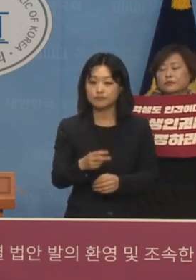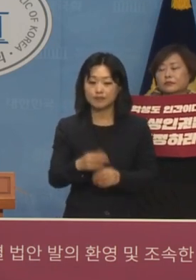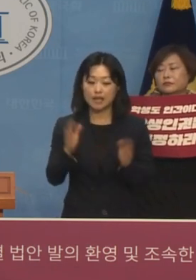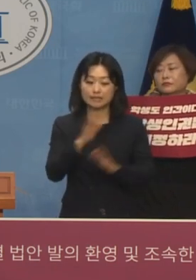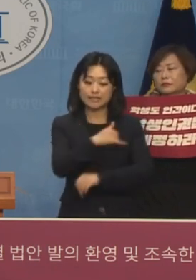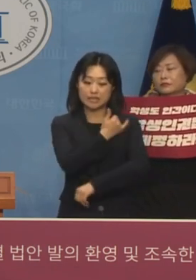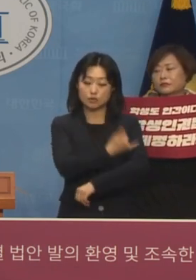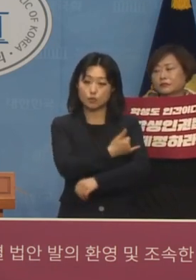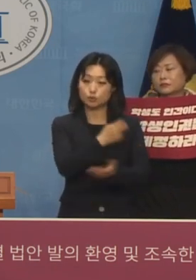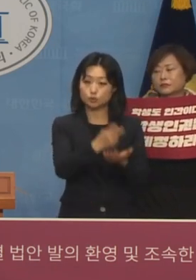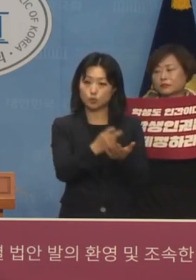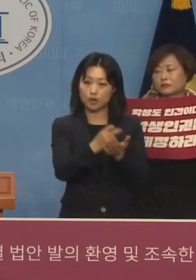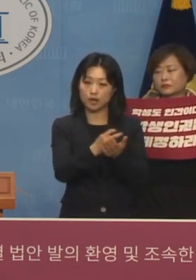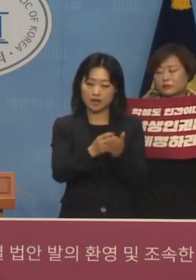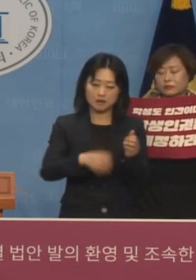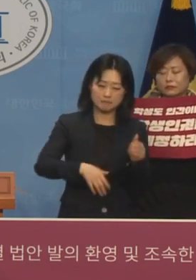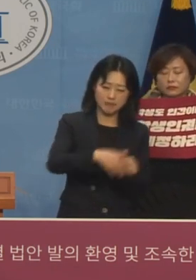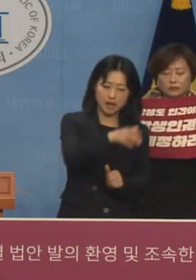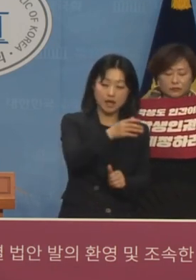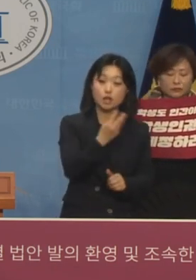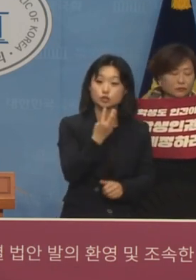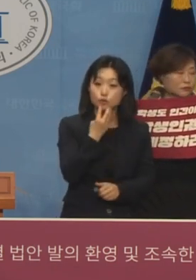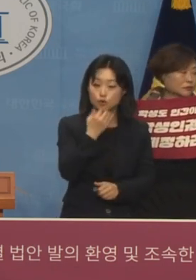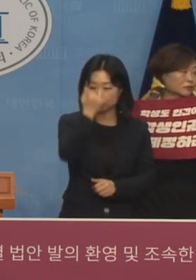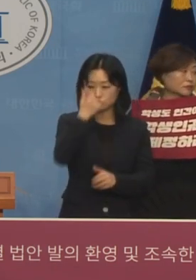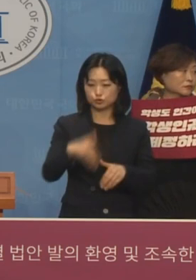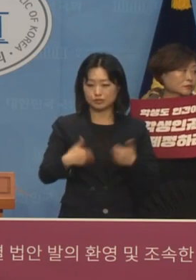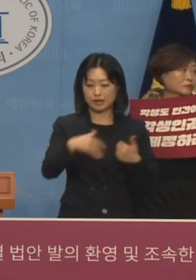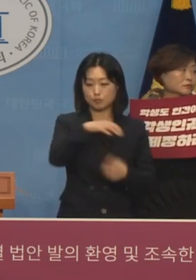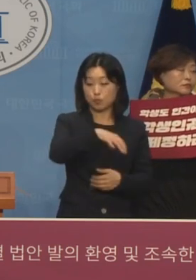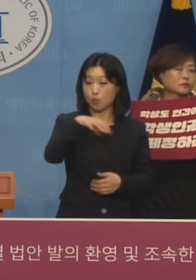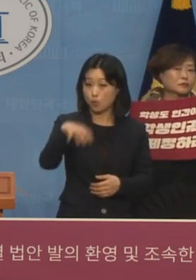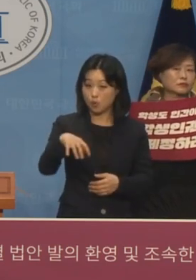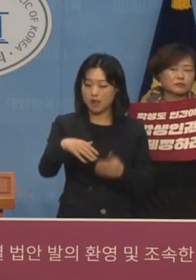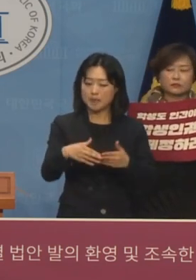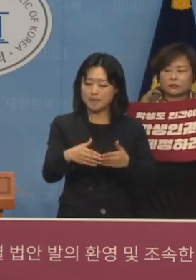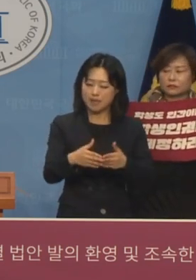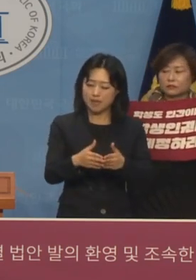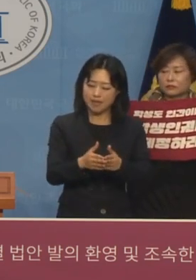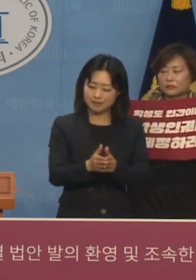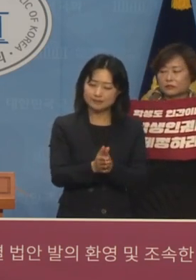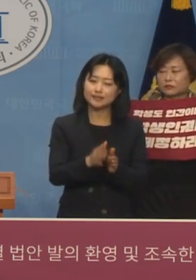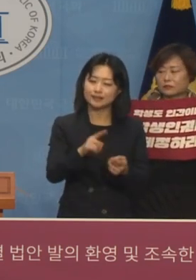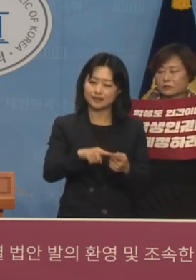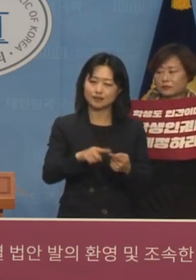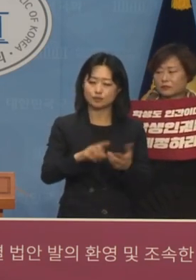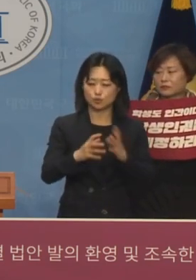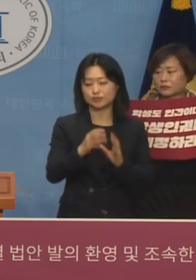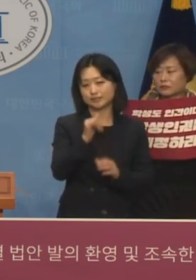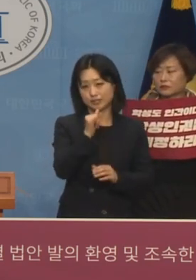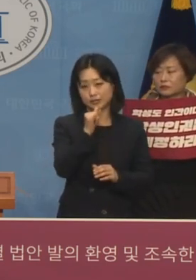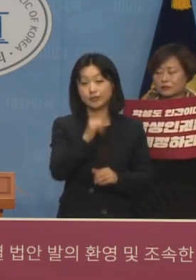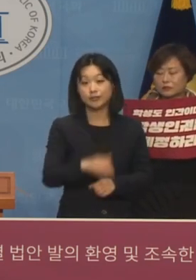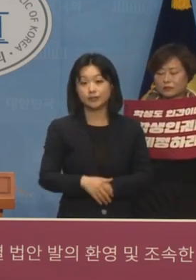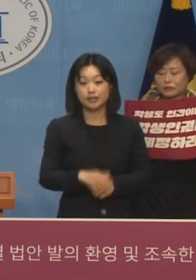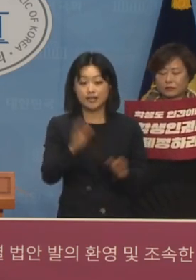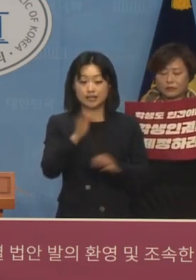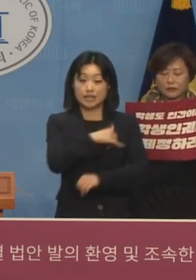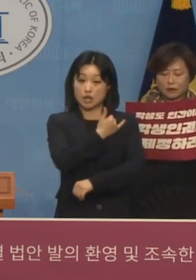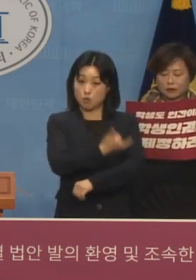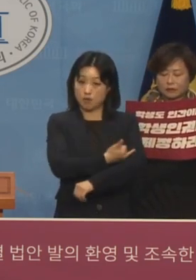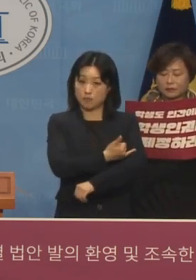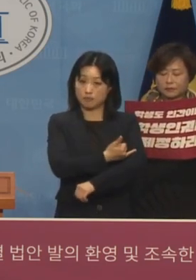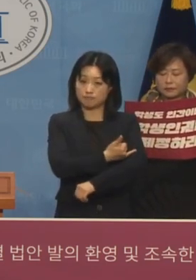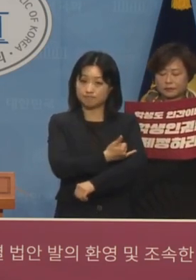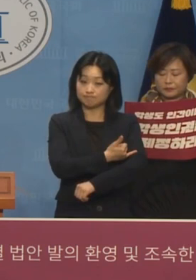끊임없이 공격당하고 있어 서울, 충남 등 지역에선 폐지까지 거론되고 있다. 여전히 학생들의